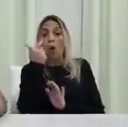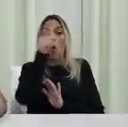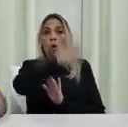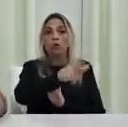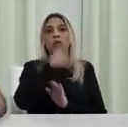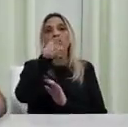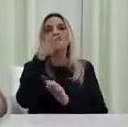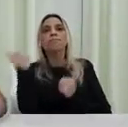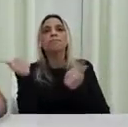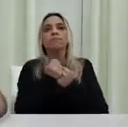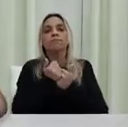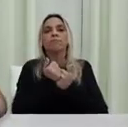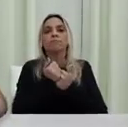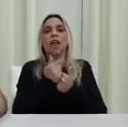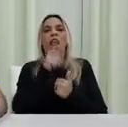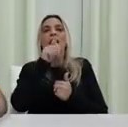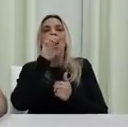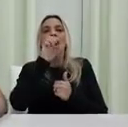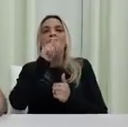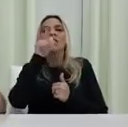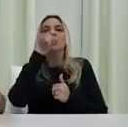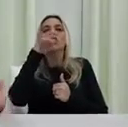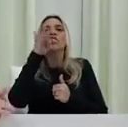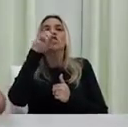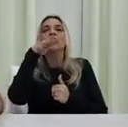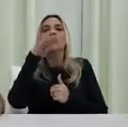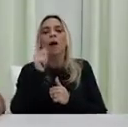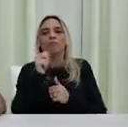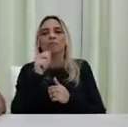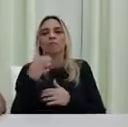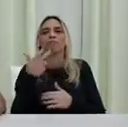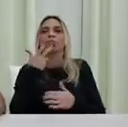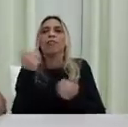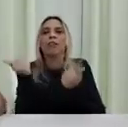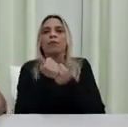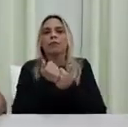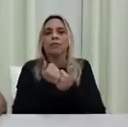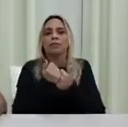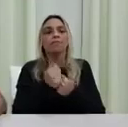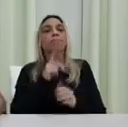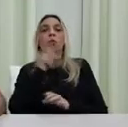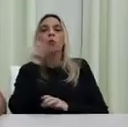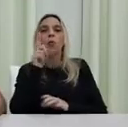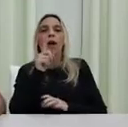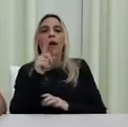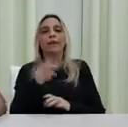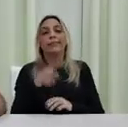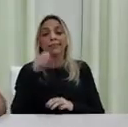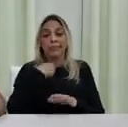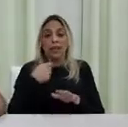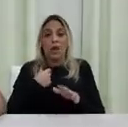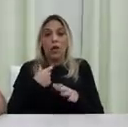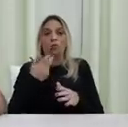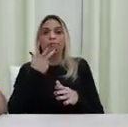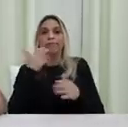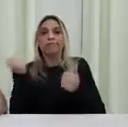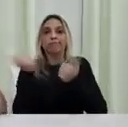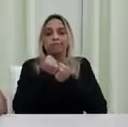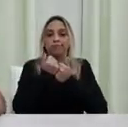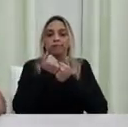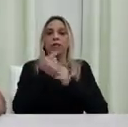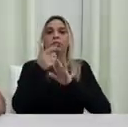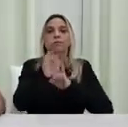propriedade do seu bem próprio ou de outrem, tá certo? Entra aí o excludente de